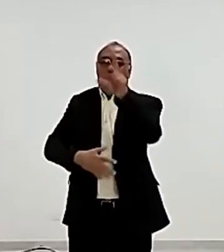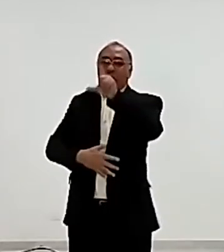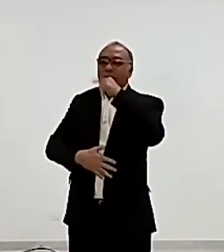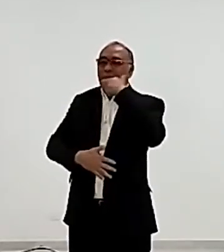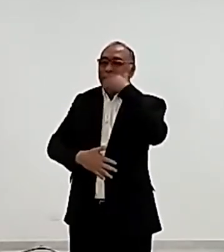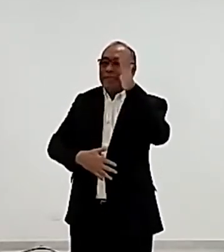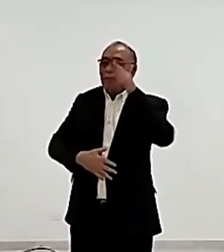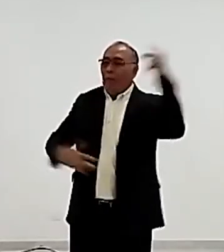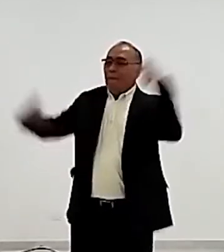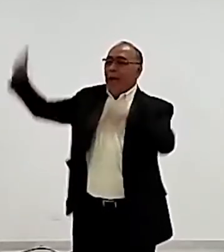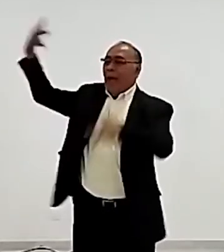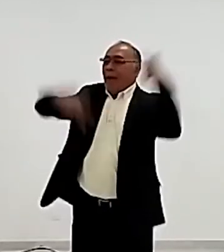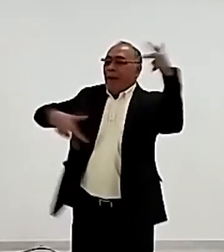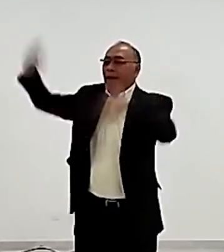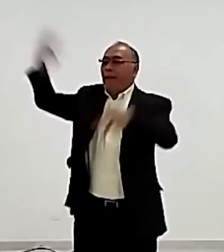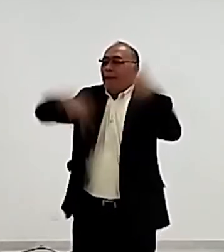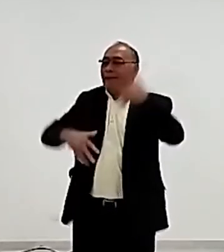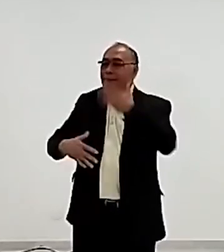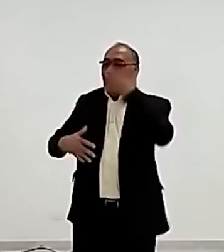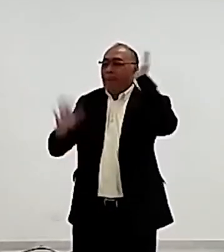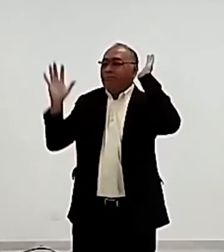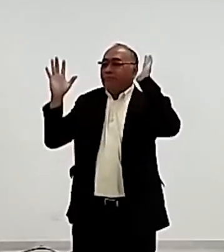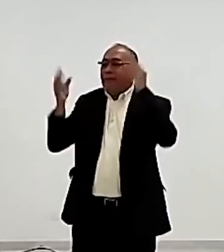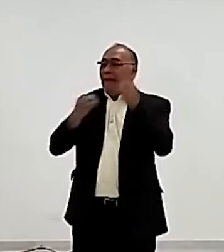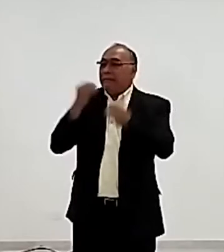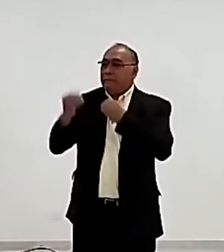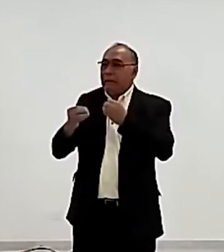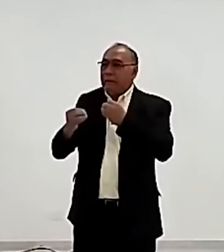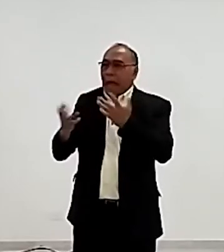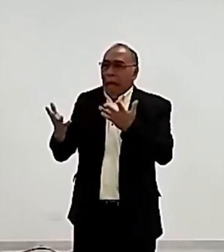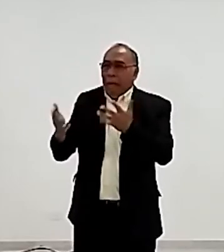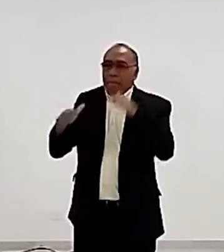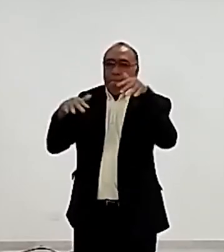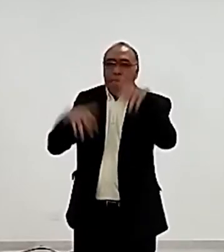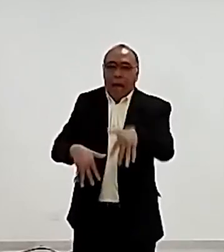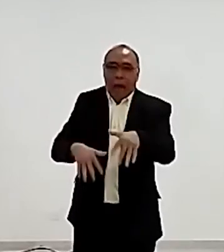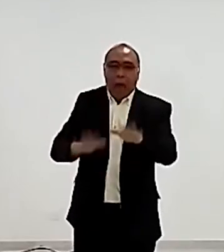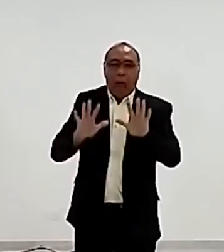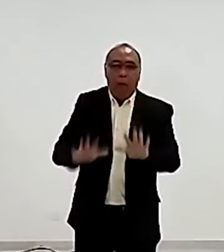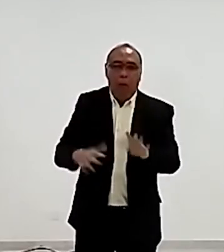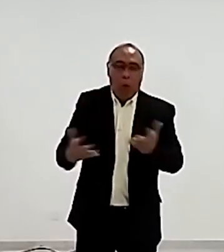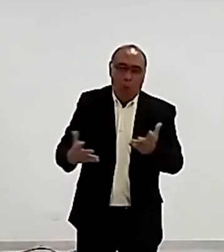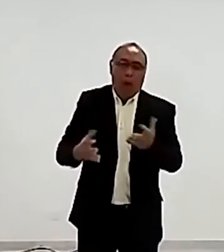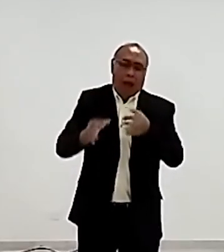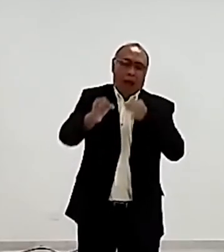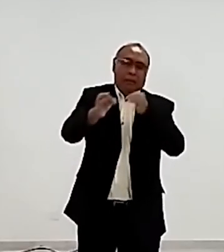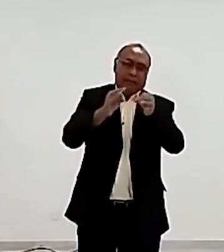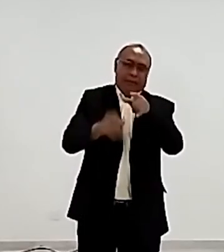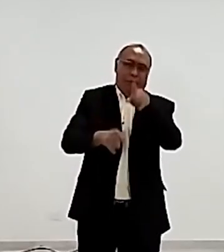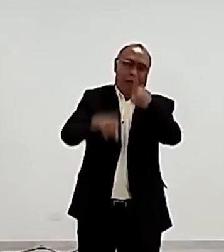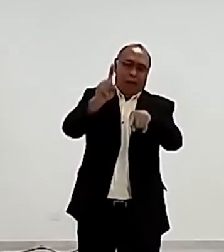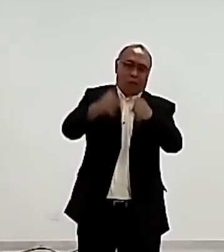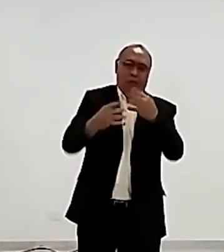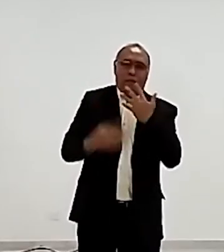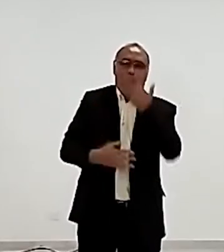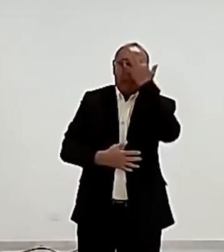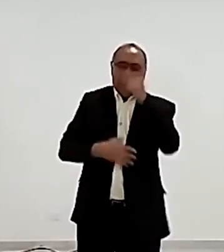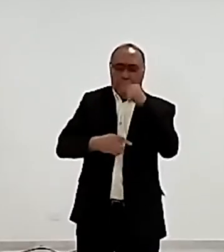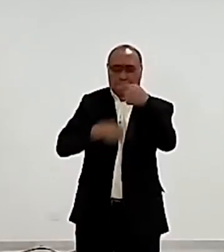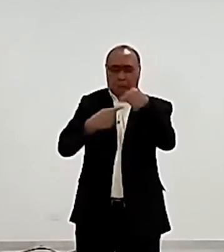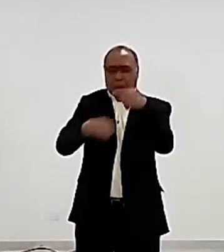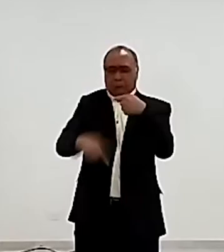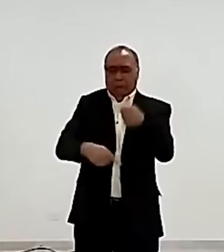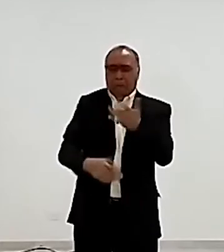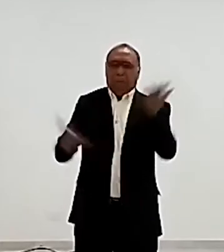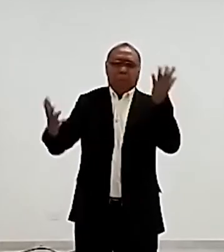saben no está bien las personas que venían para entrando vamos a aprovechar muchos para empezar su periplo hasta bogotá desde algunos